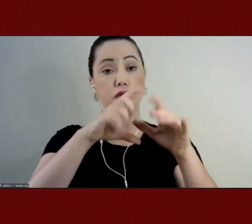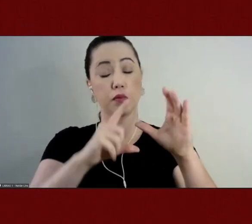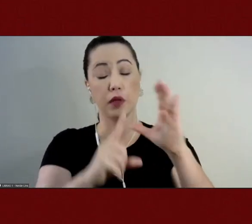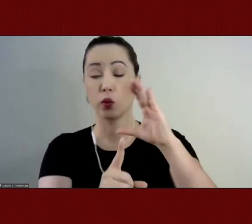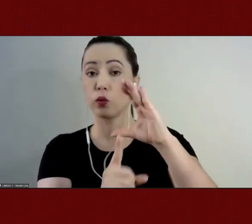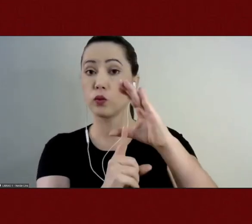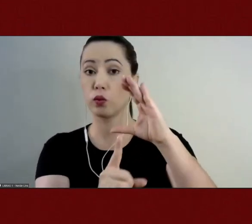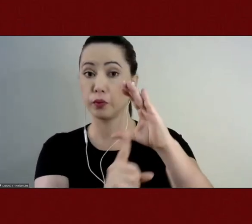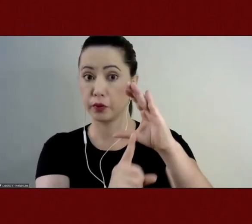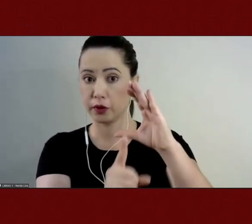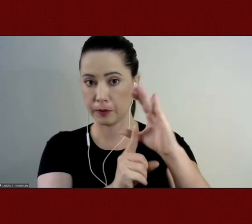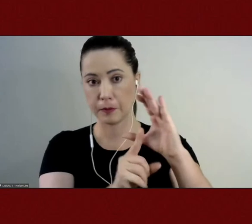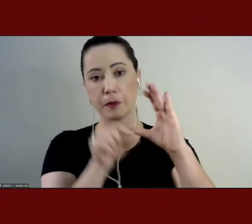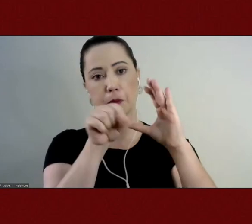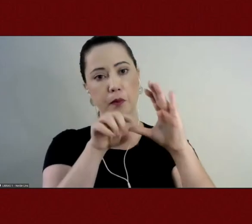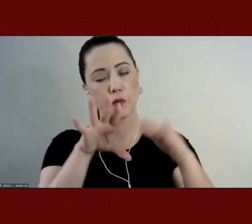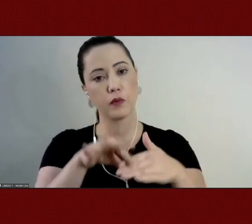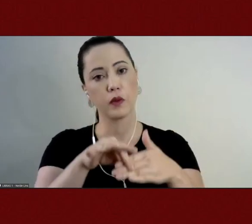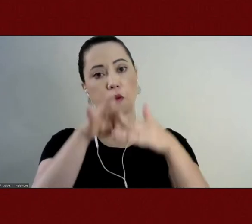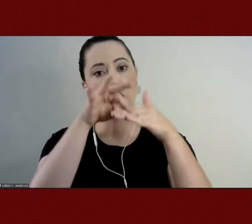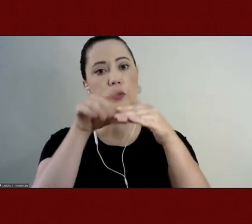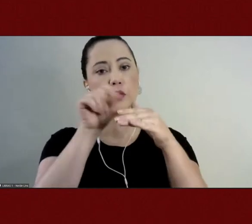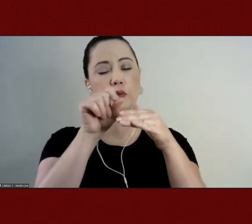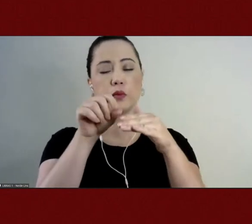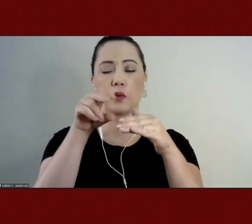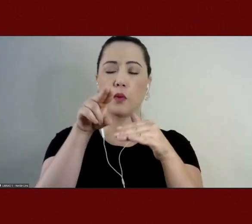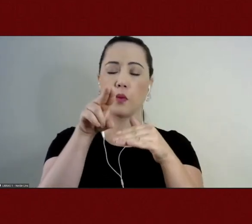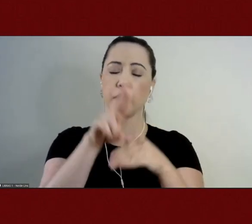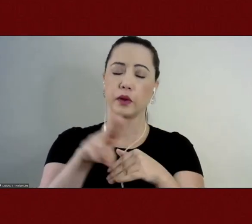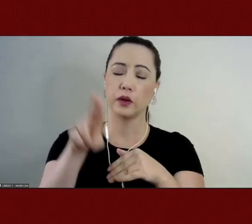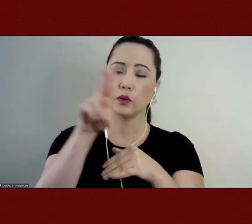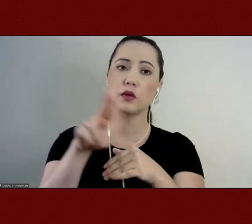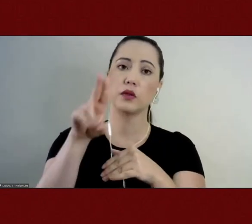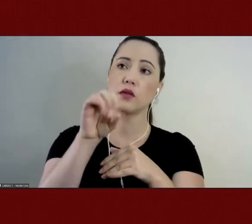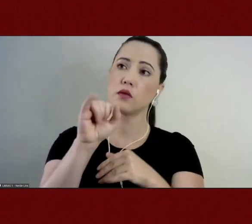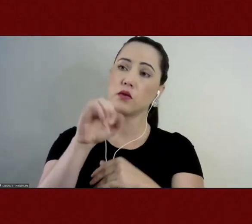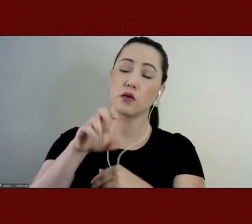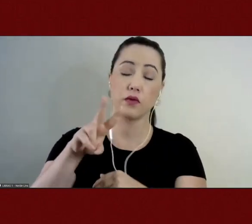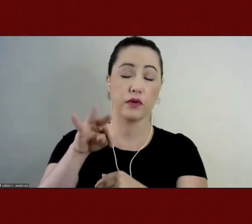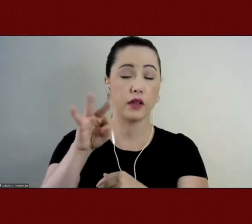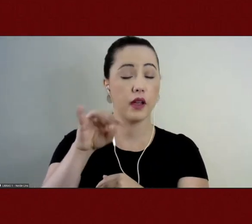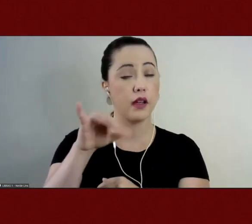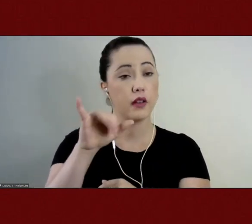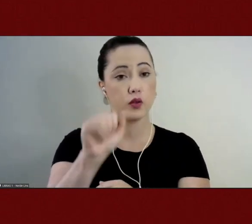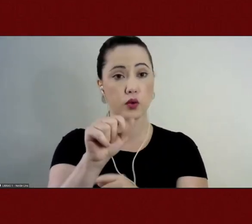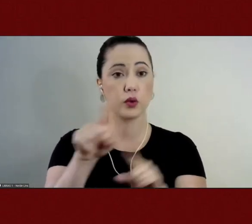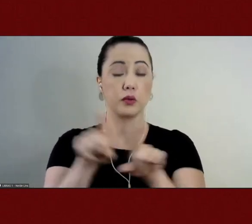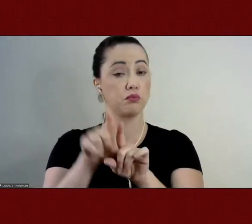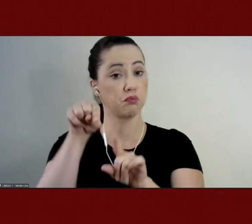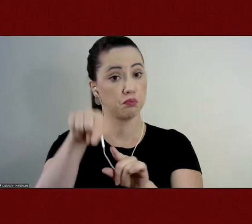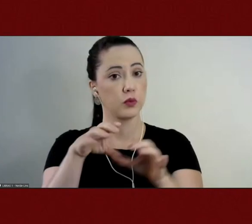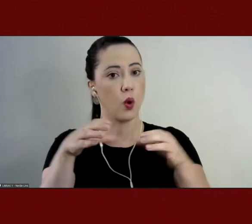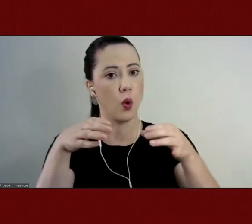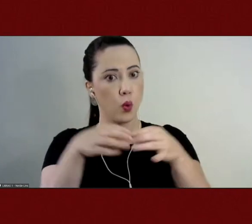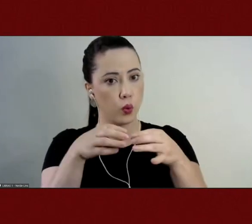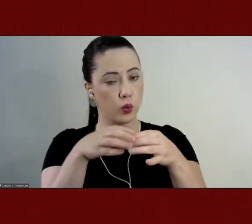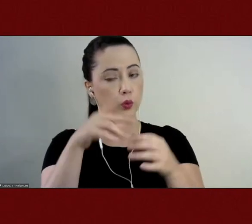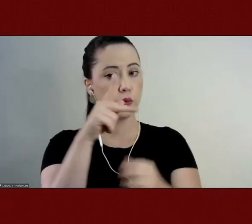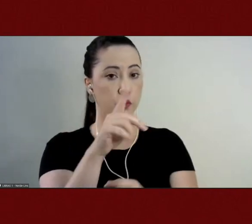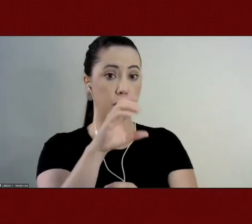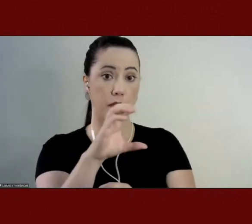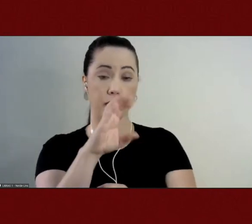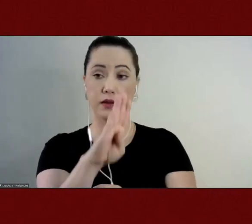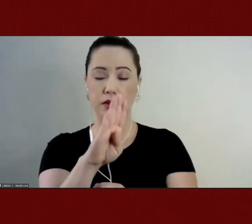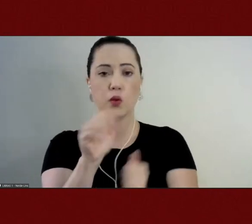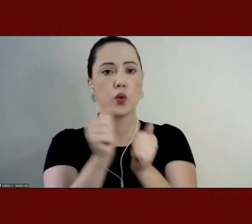o partido foi o referencial da política de esquerda no Brasil. E, junto com outras forças políticas,